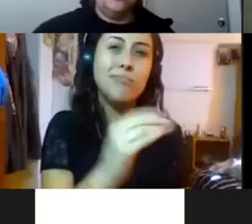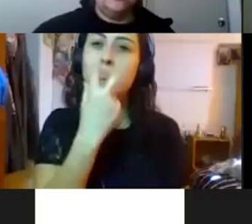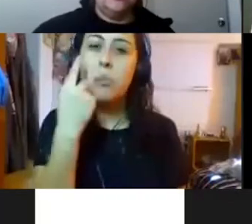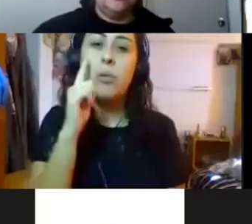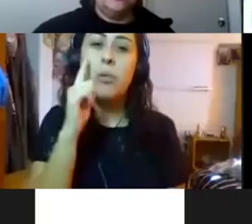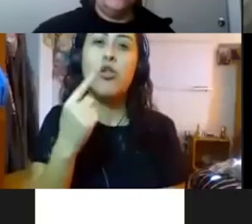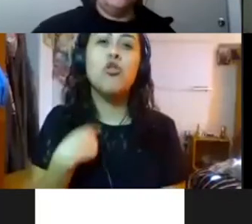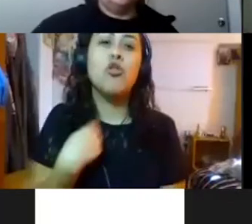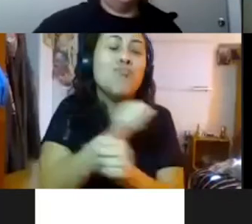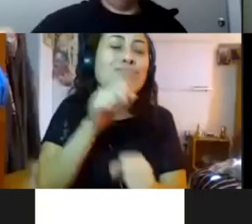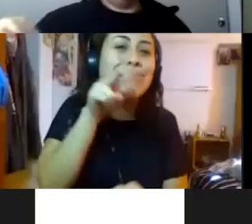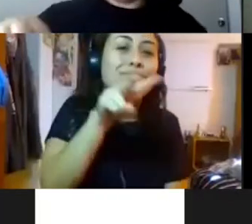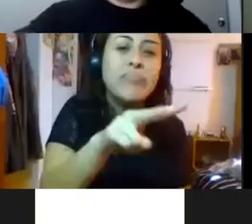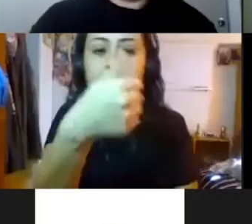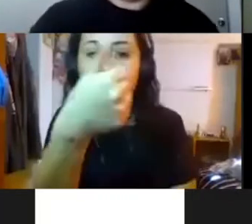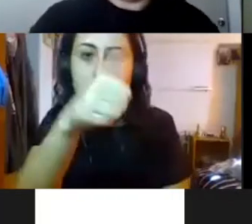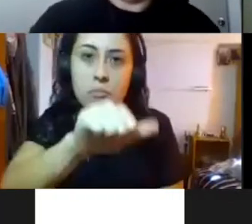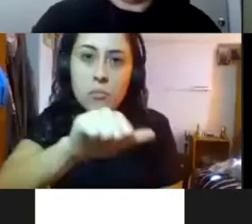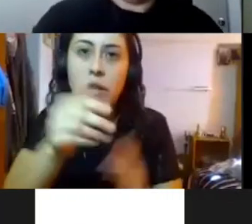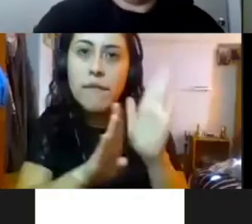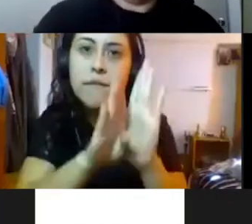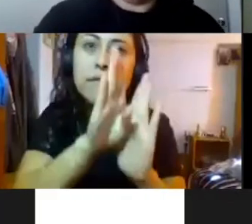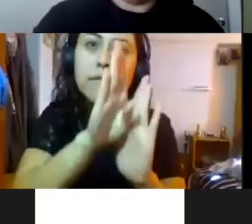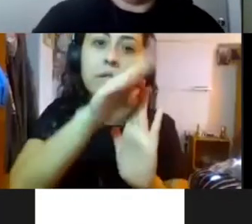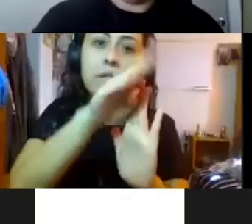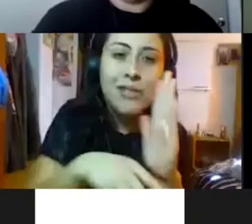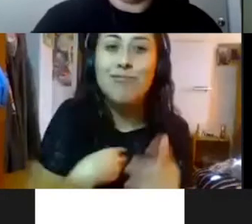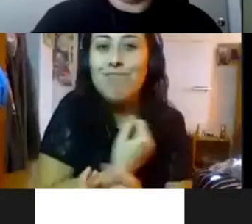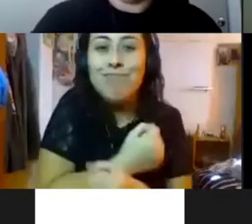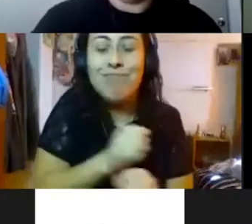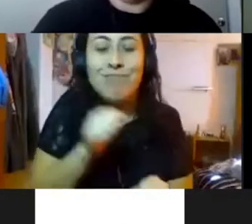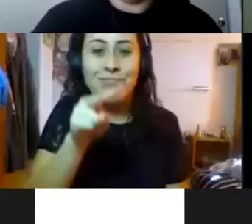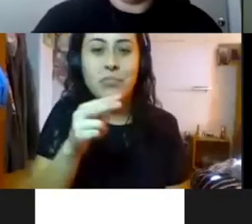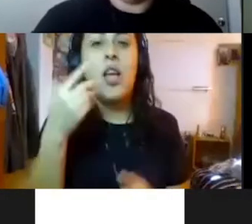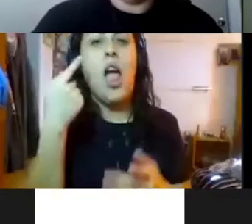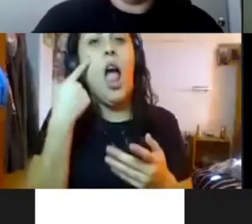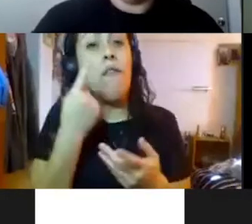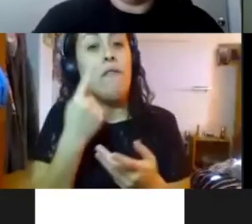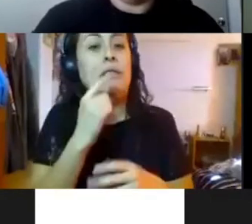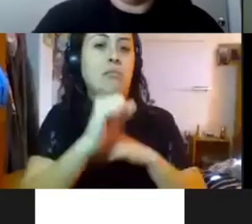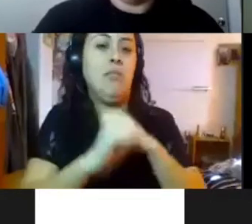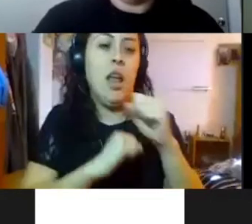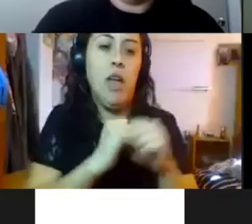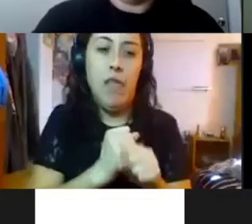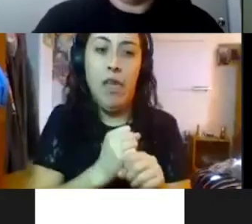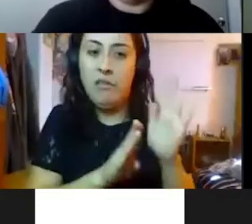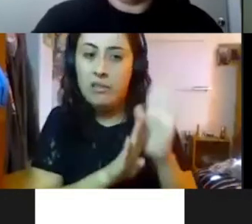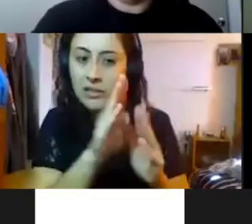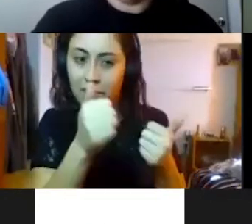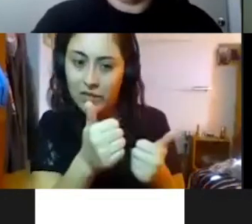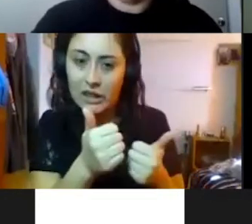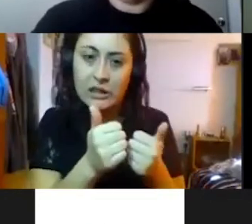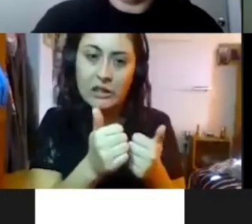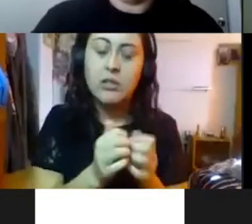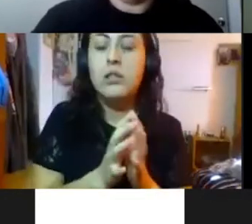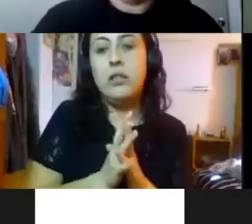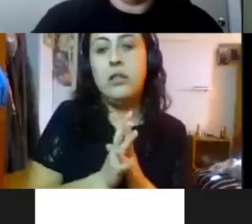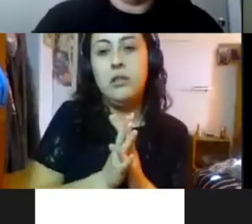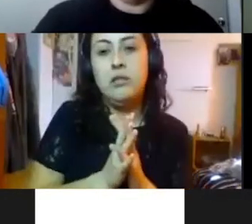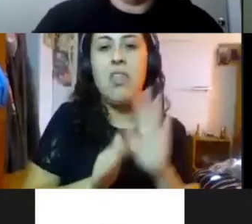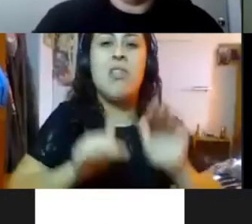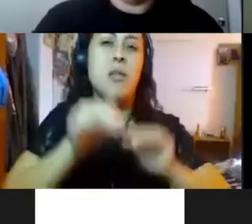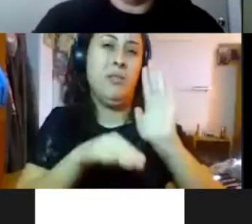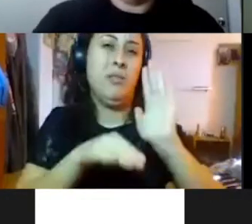que es esperado para la edad de cada uno de los estudiantes, según los niveles a los